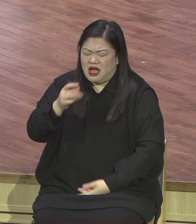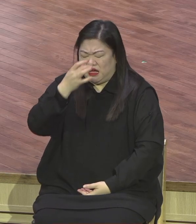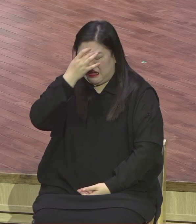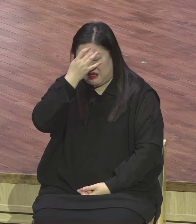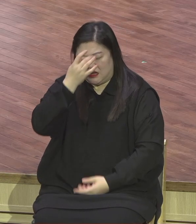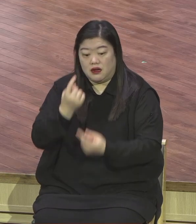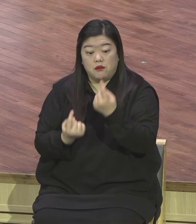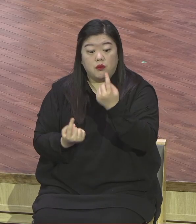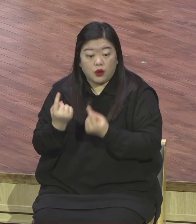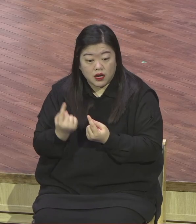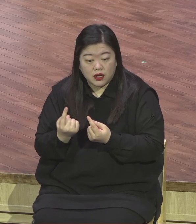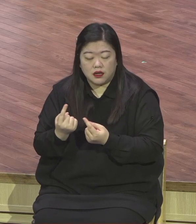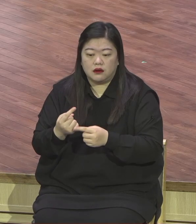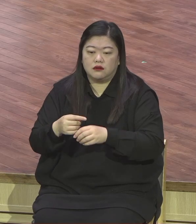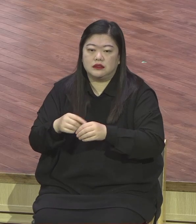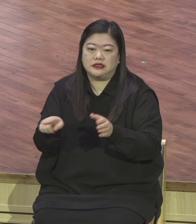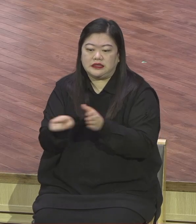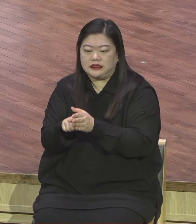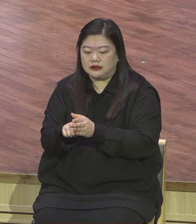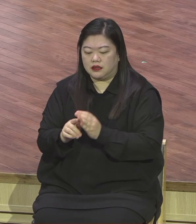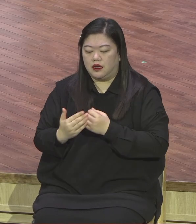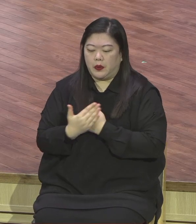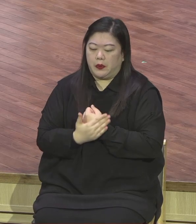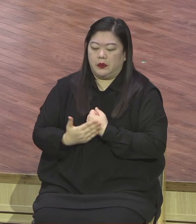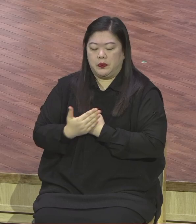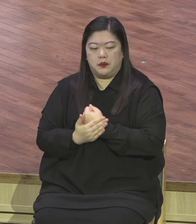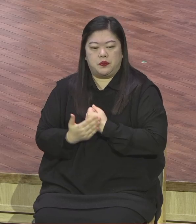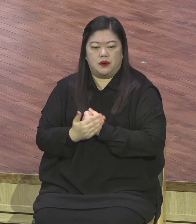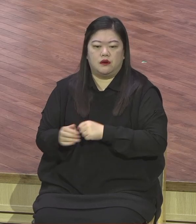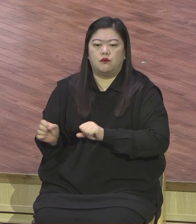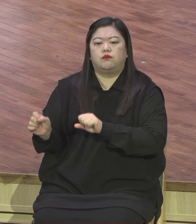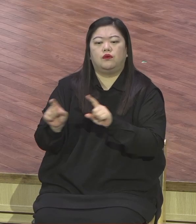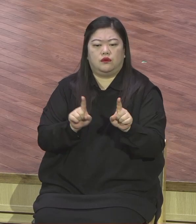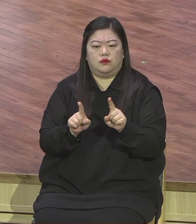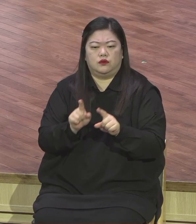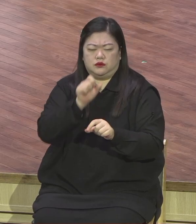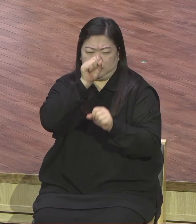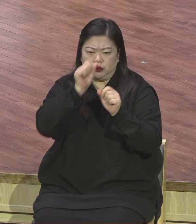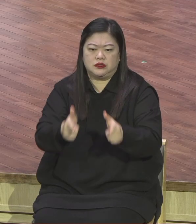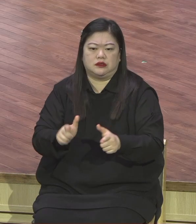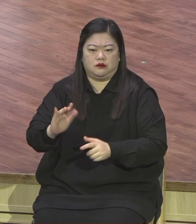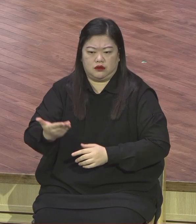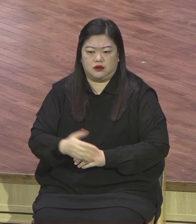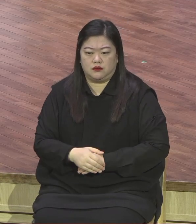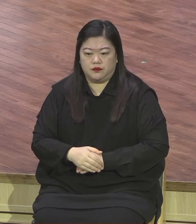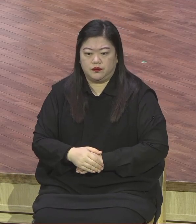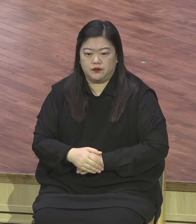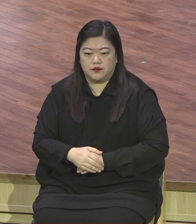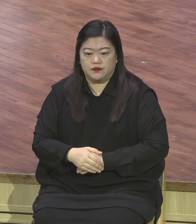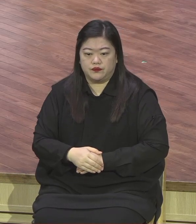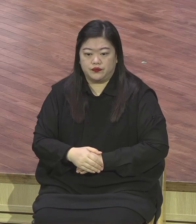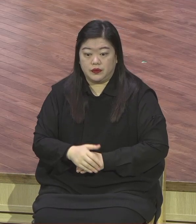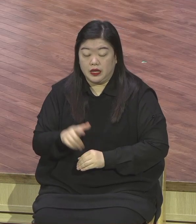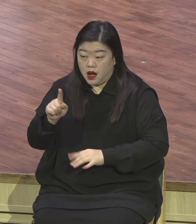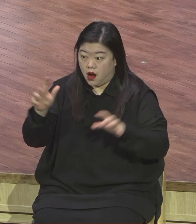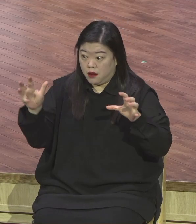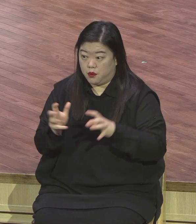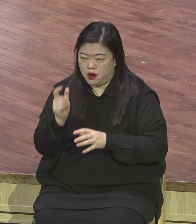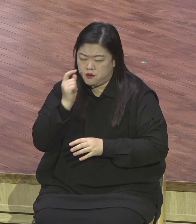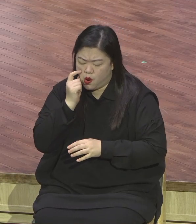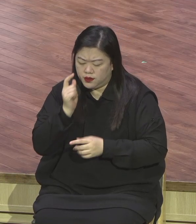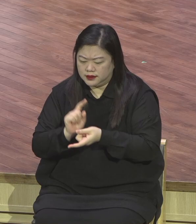계속 오지만은 이걸 도래 우리 신앙생활에 있어서 더 큰 신앙의 영적 성장의 발판으로 그렇게